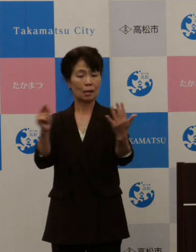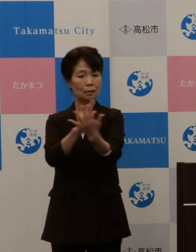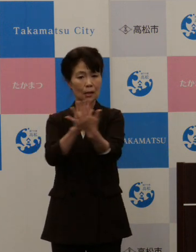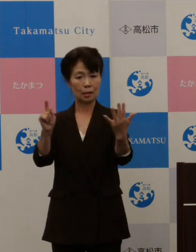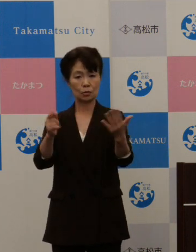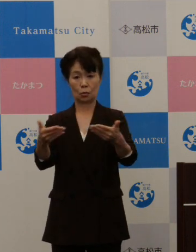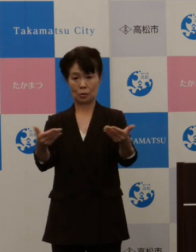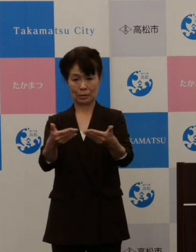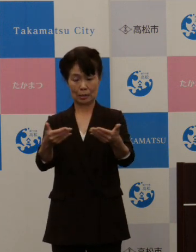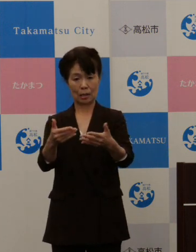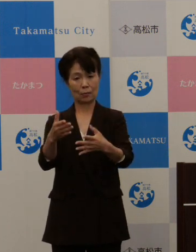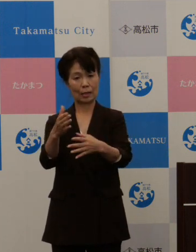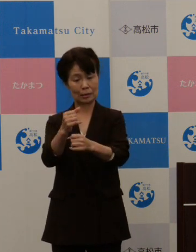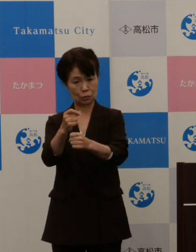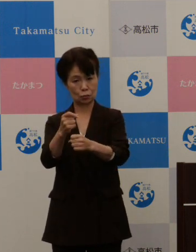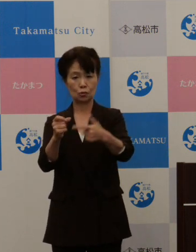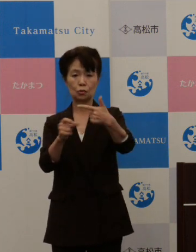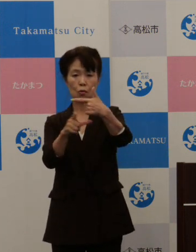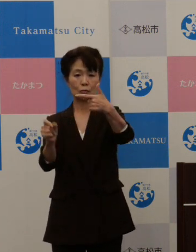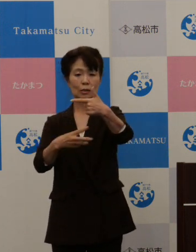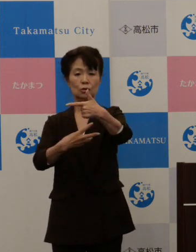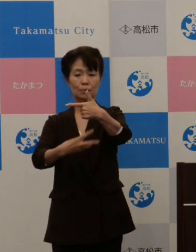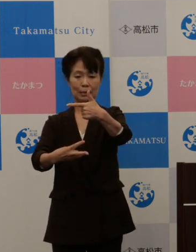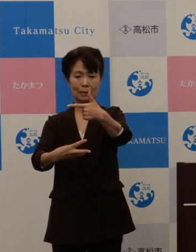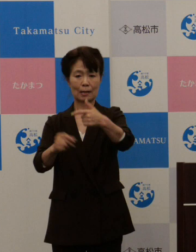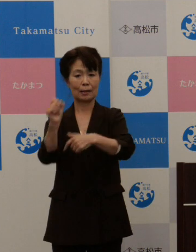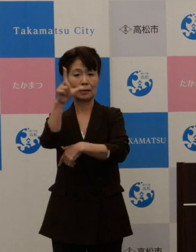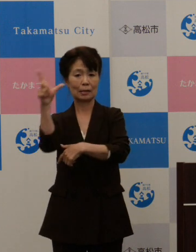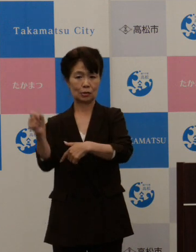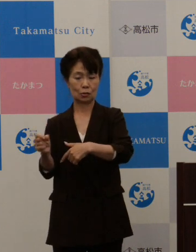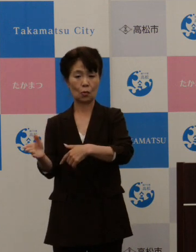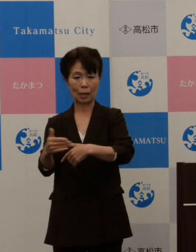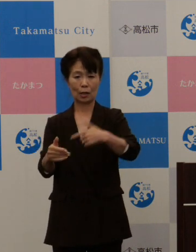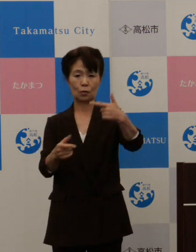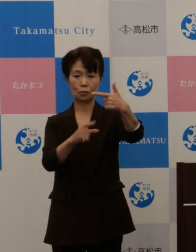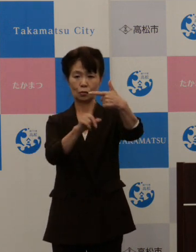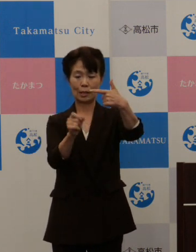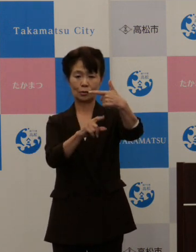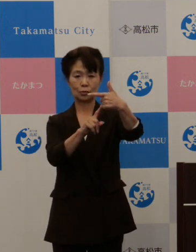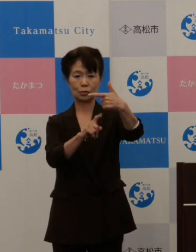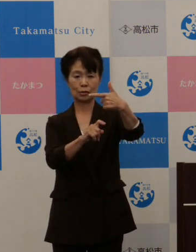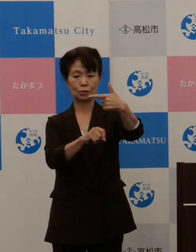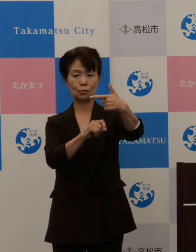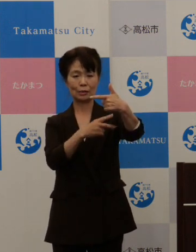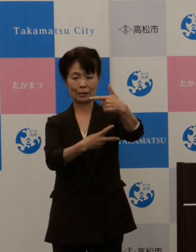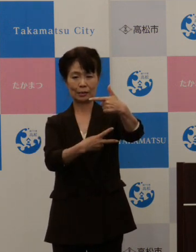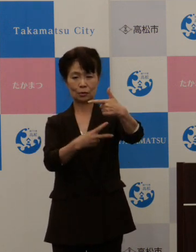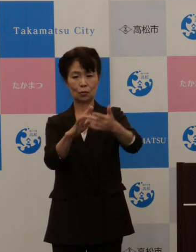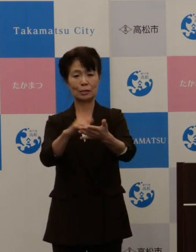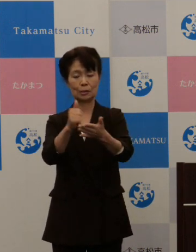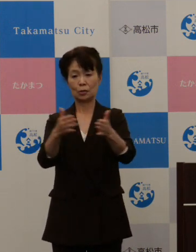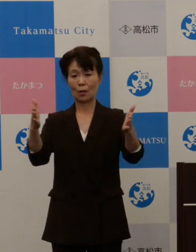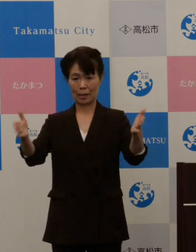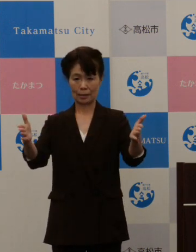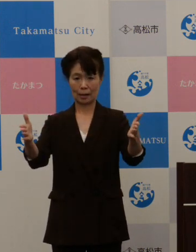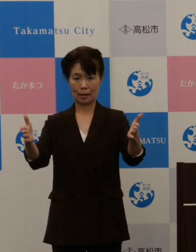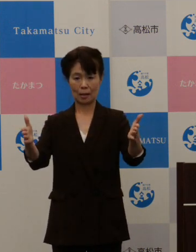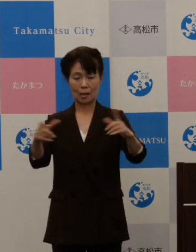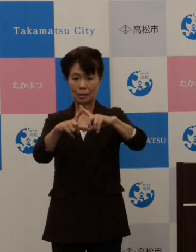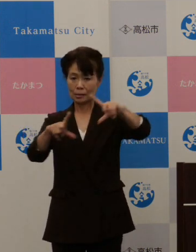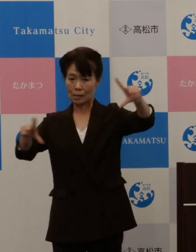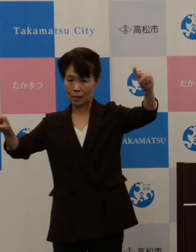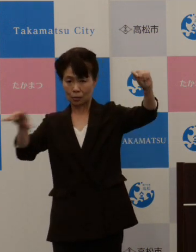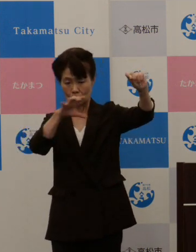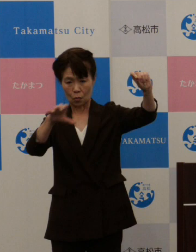験につきましては、6月3日月曜日から6月16日日曜日までの間で全国